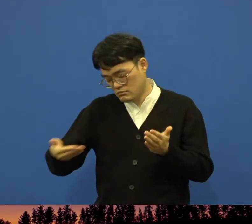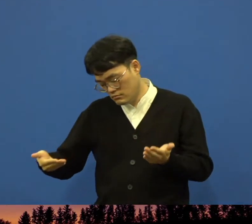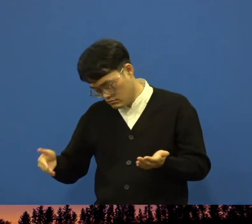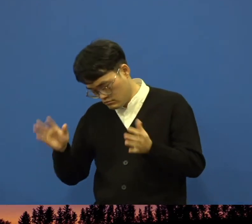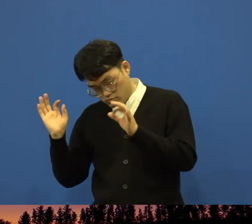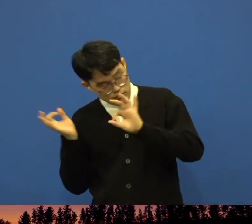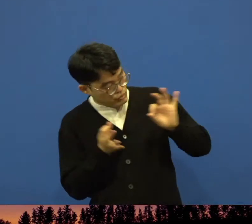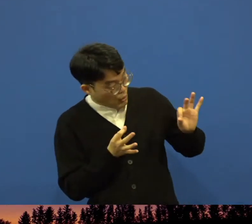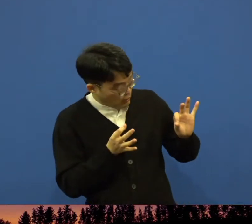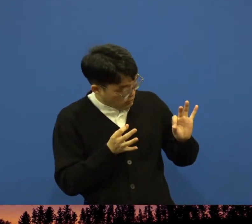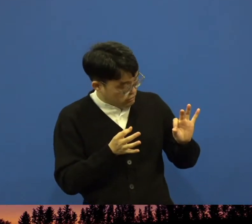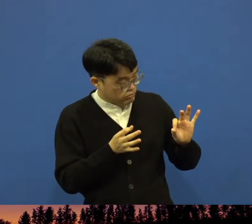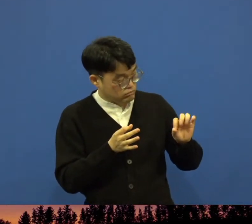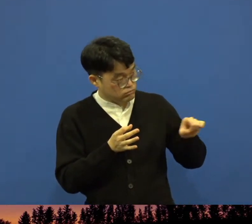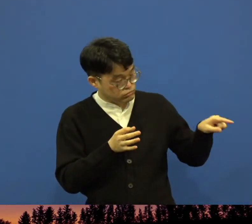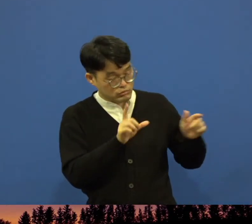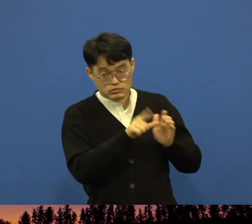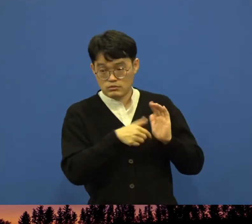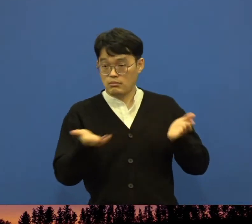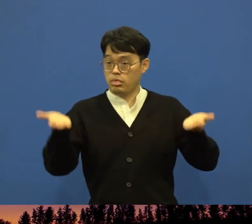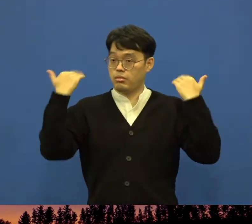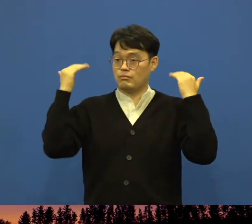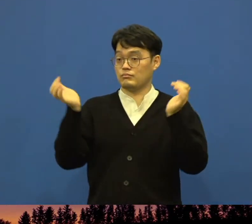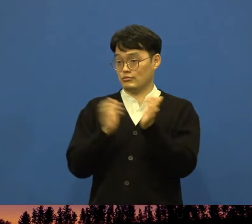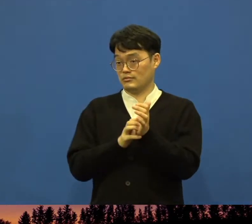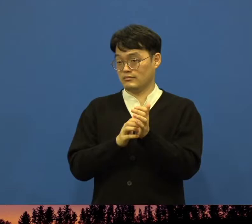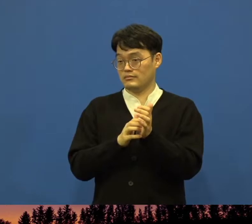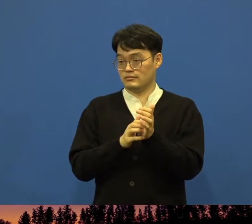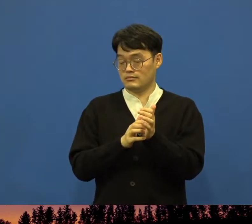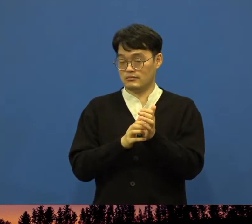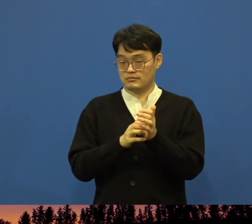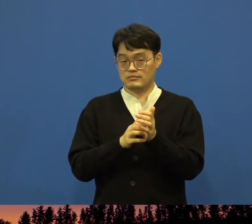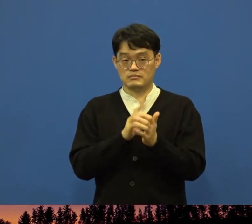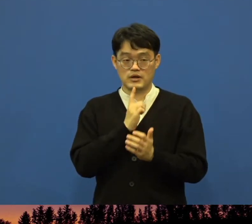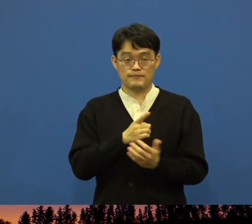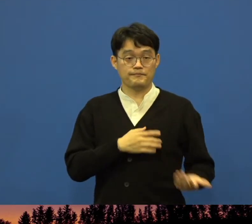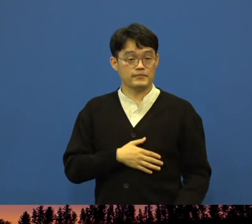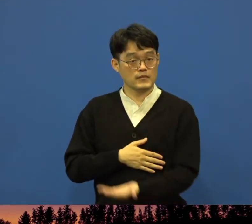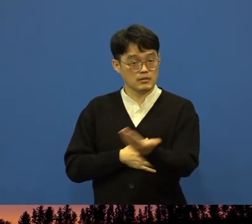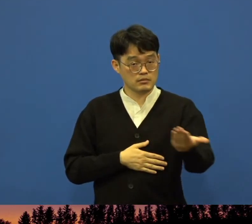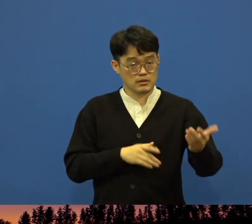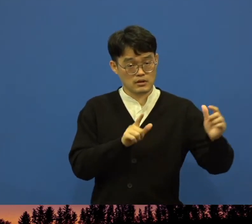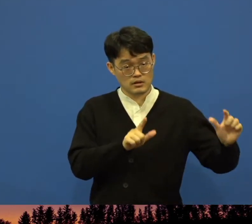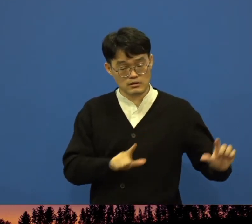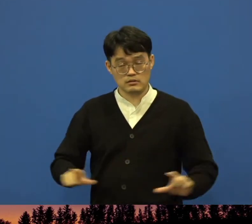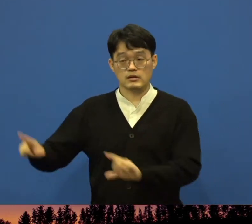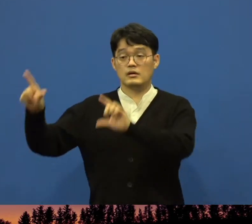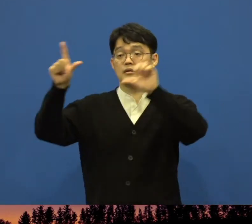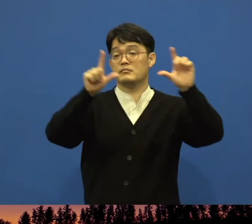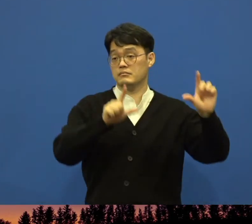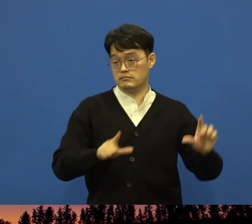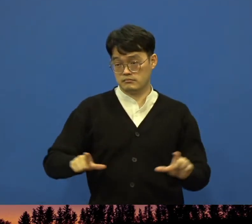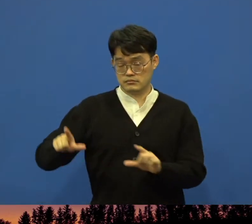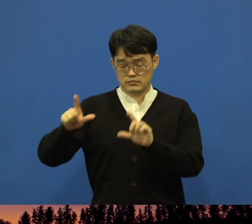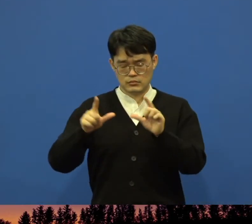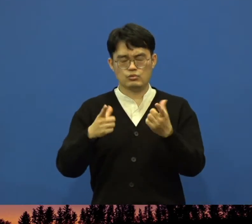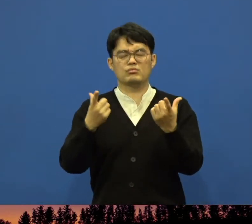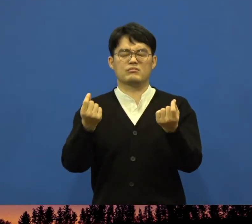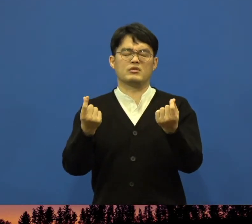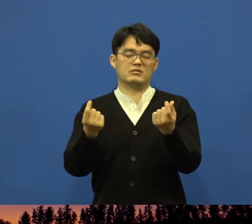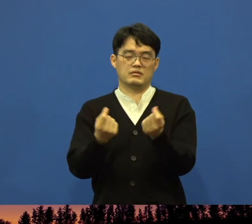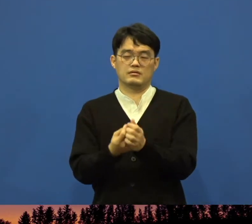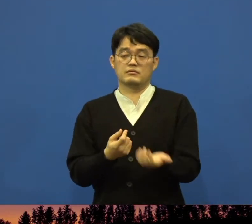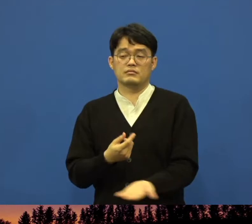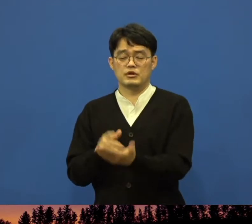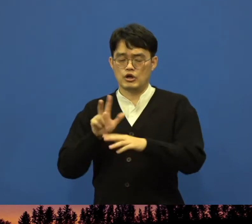연기처럼 지나갔어요. 안 보여. 여러분, 사람들의 삶을 보면 전부 다 거기서 거기입니다. 전도서는 경험을